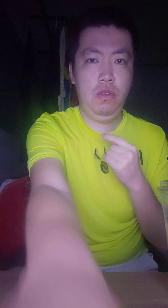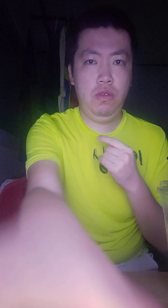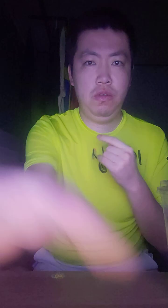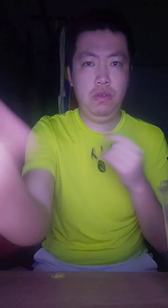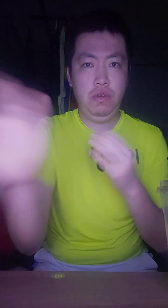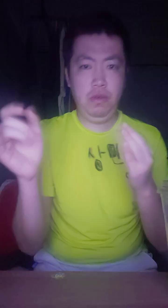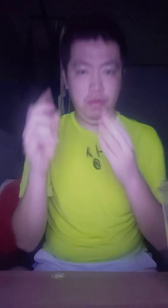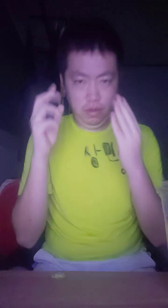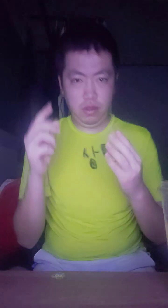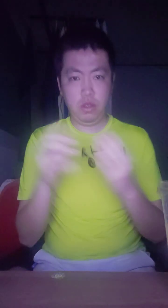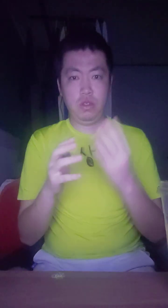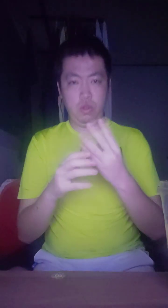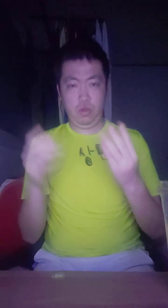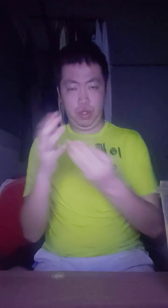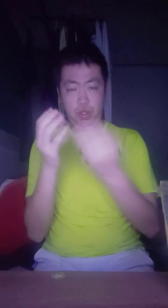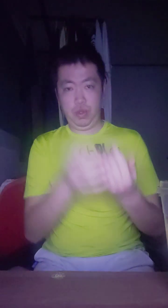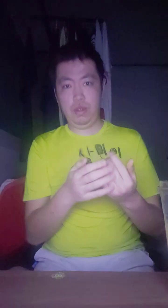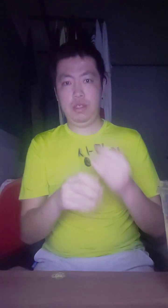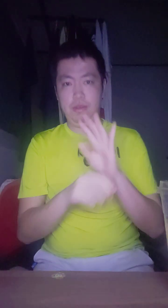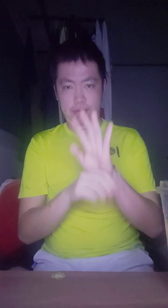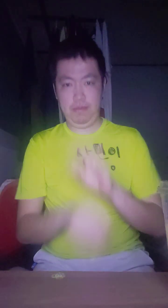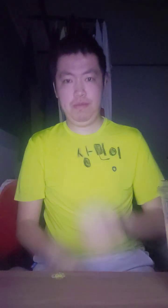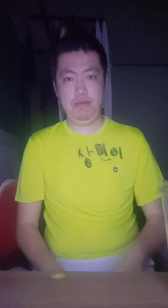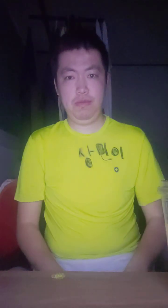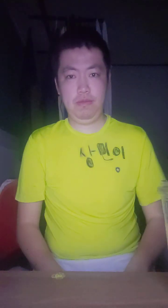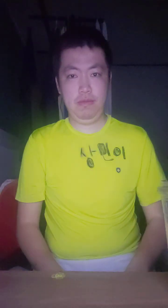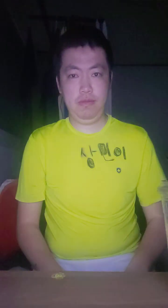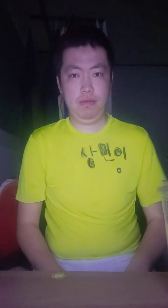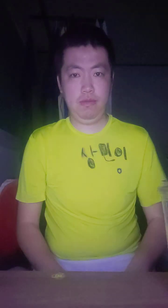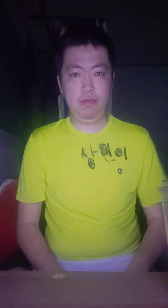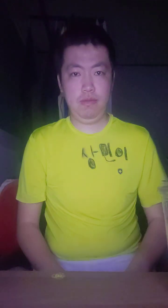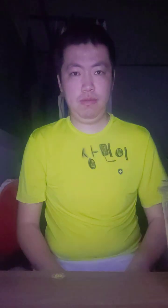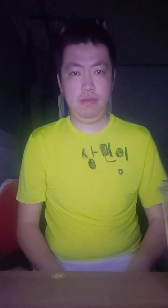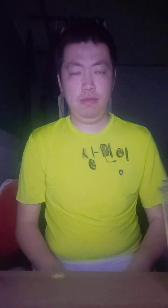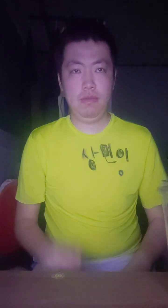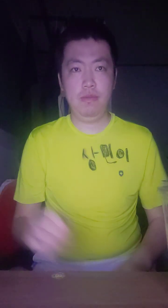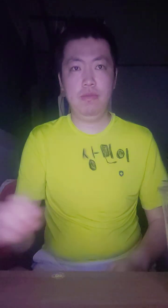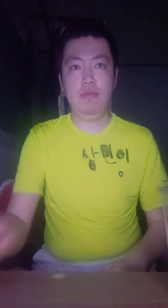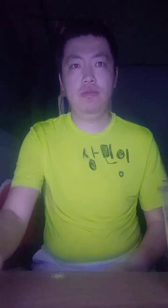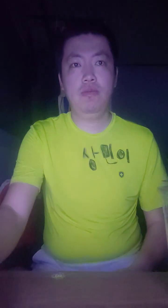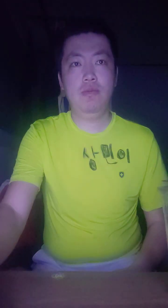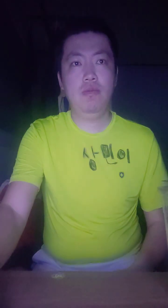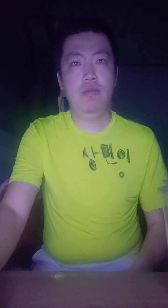10년간 4조 원을 투자하겠다고 밝혔습니다. SBS 김지성입니다.